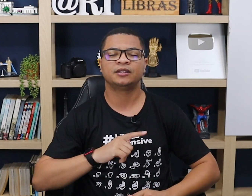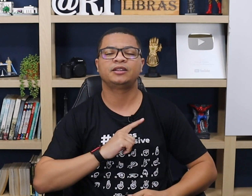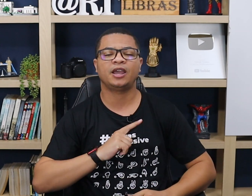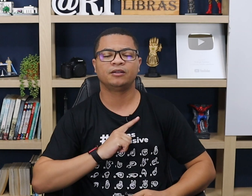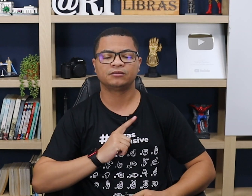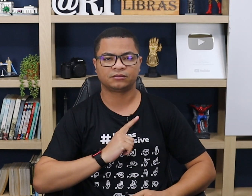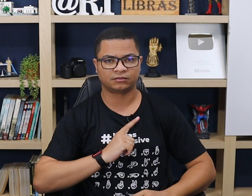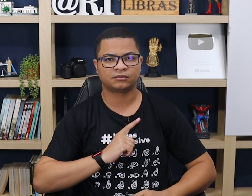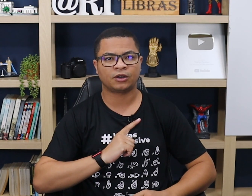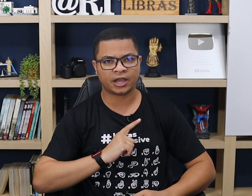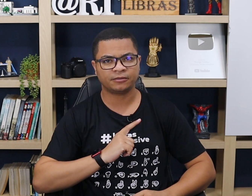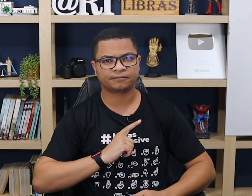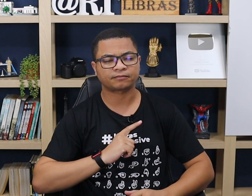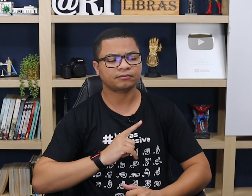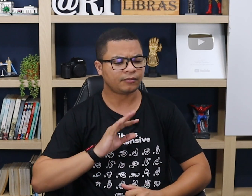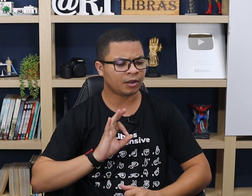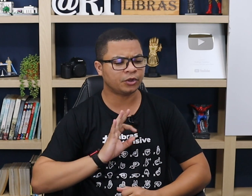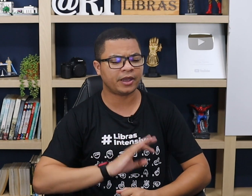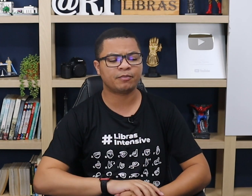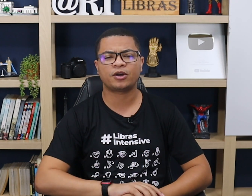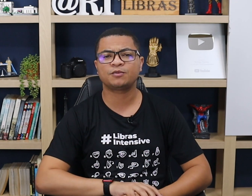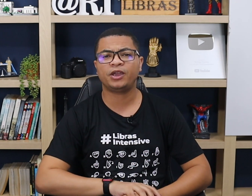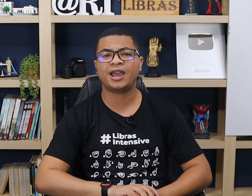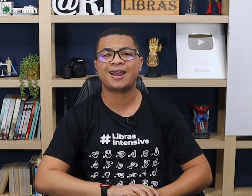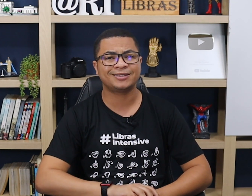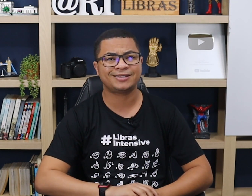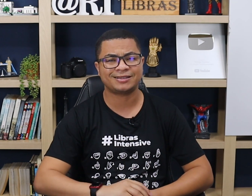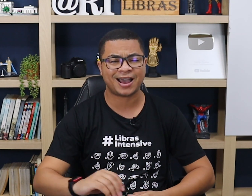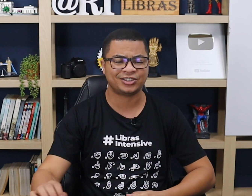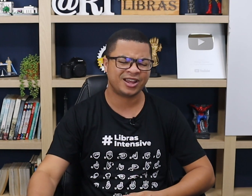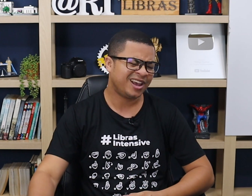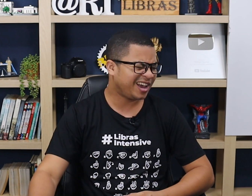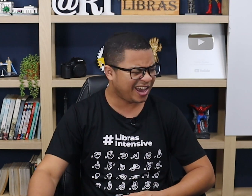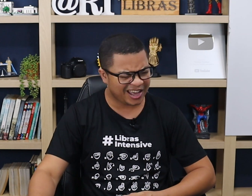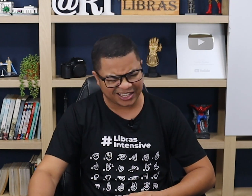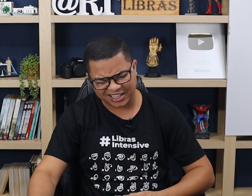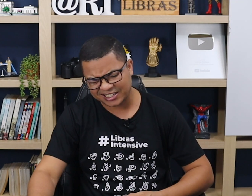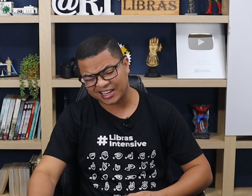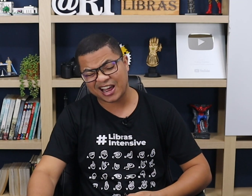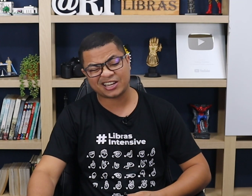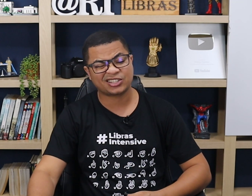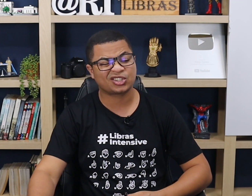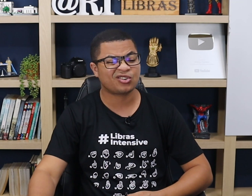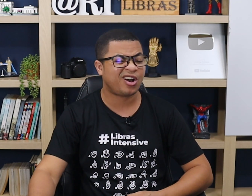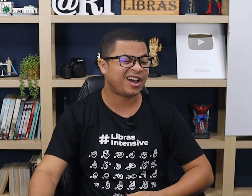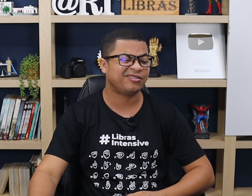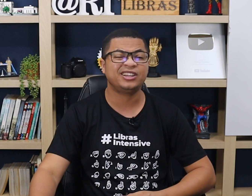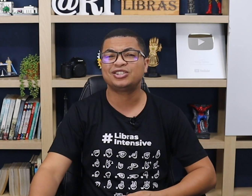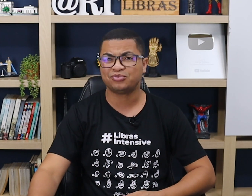tem ok muito bem próximo Aí é ansiedade Eita que ansiedade assola a vida